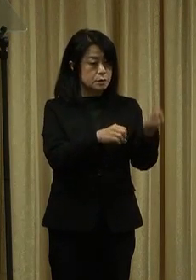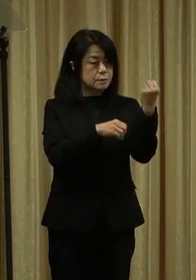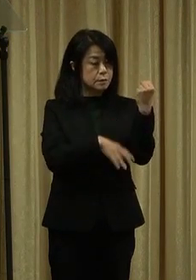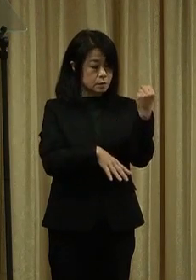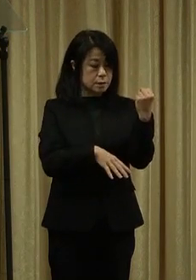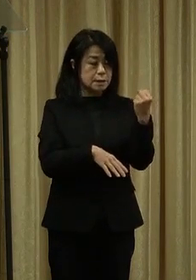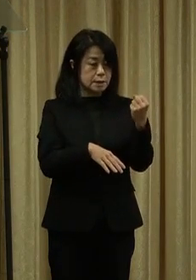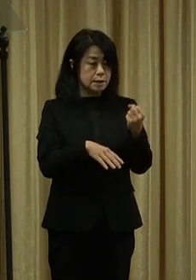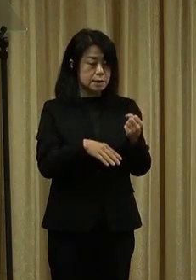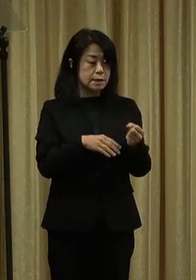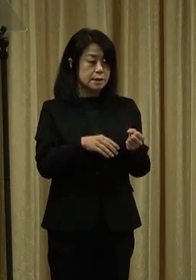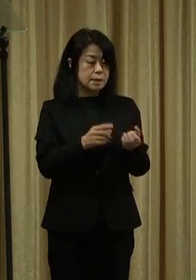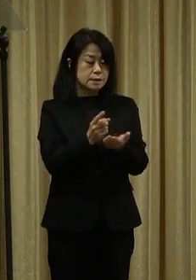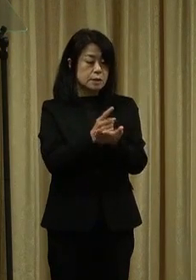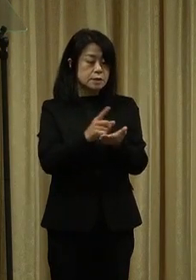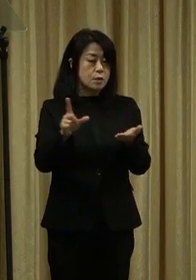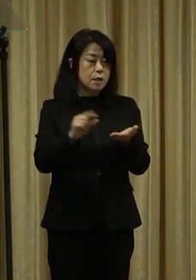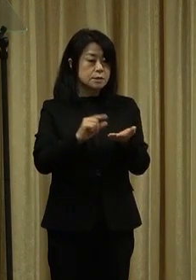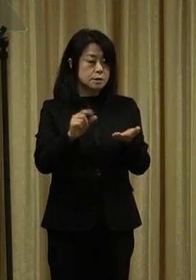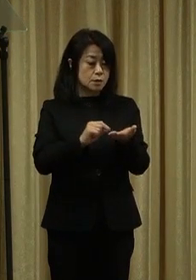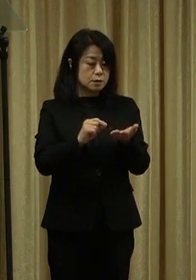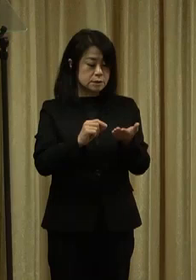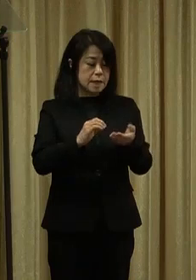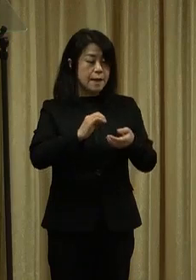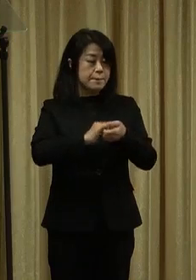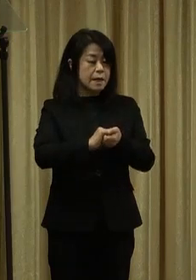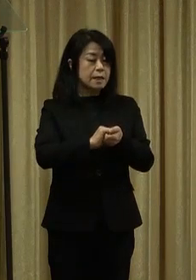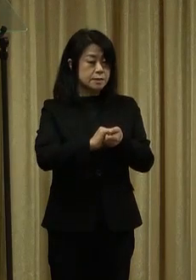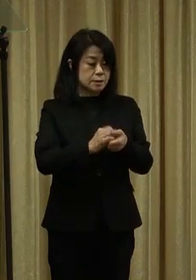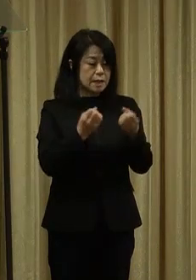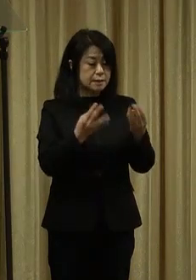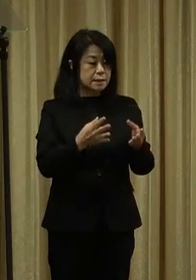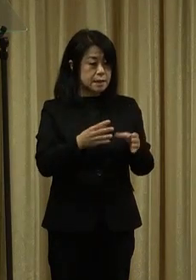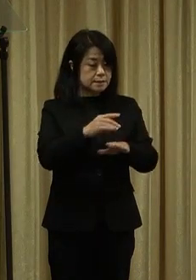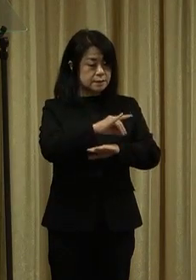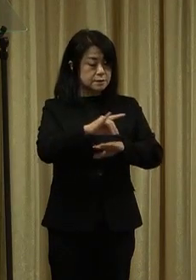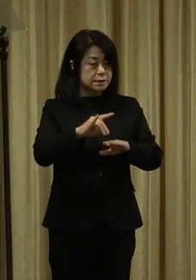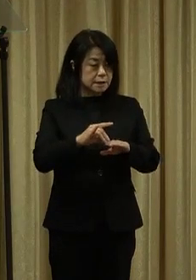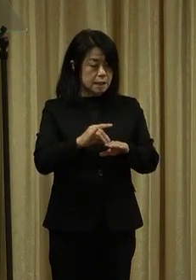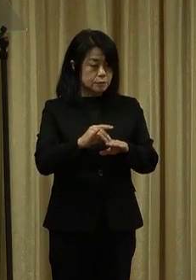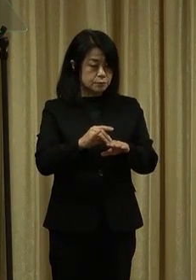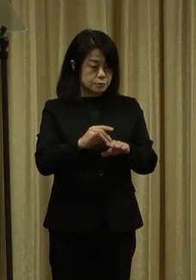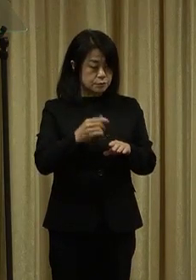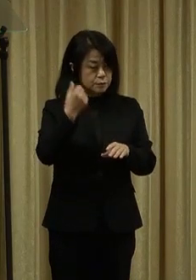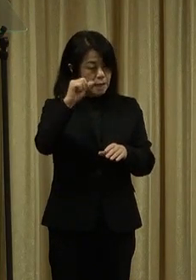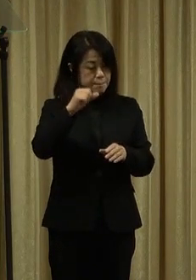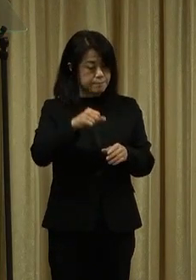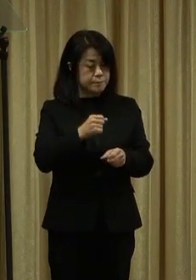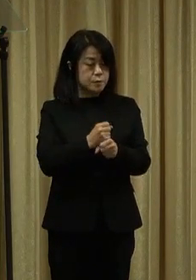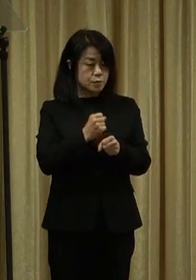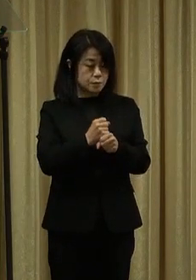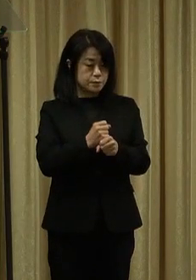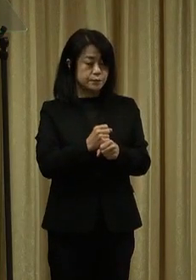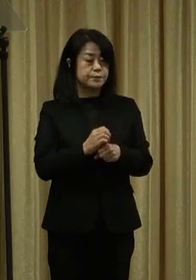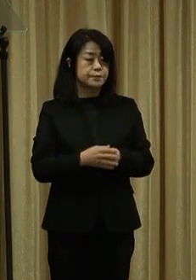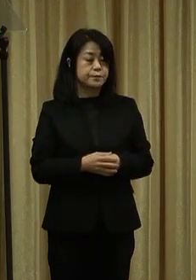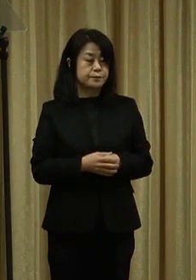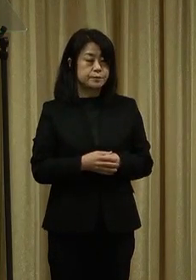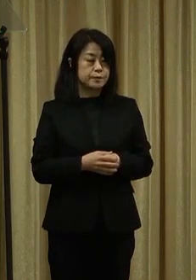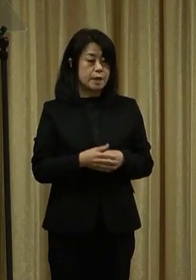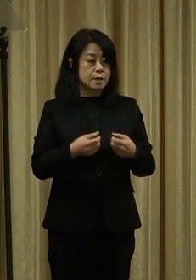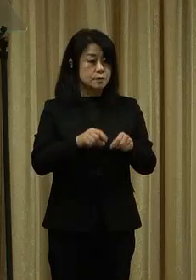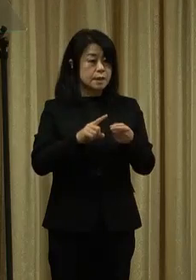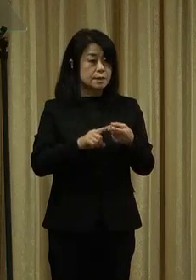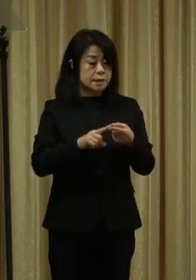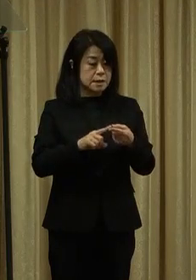ェルビーイング指標を活用しパッケージとして新たに企画立案することを検討しました。具体的な施策とし